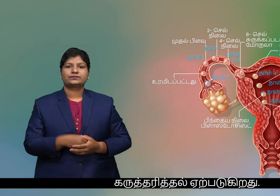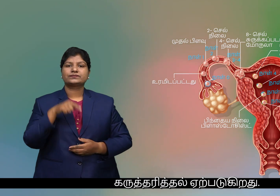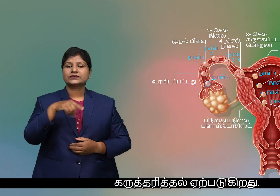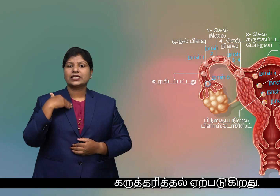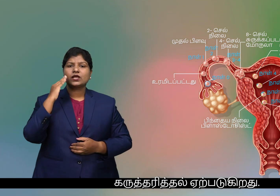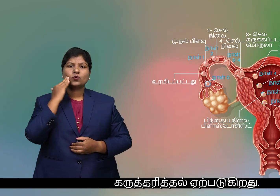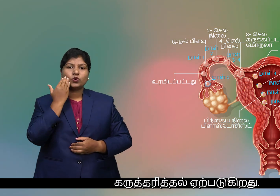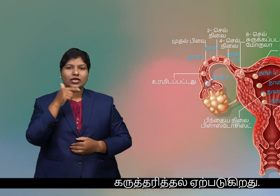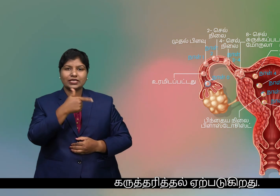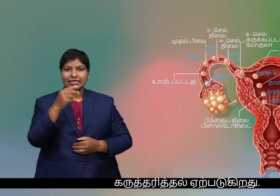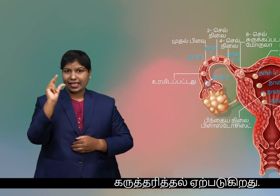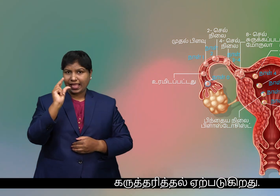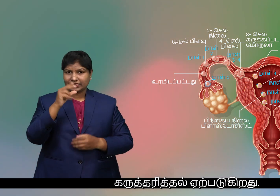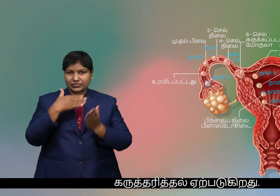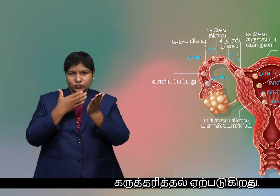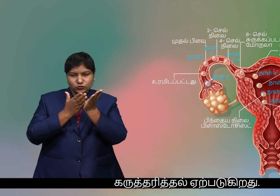கருத்தரித்தல் ஏற்படுகிறது.